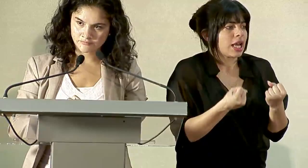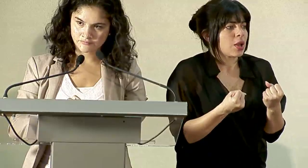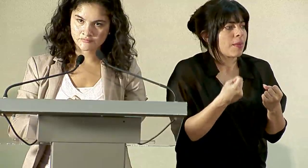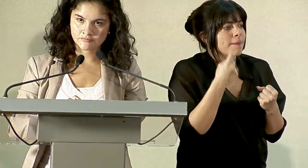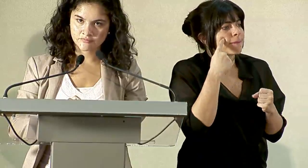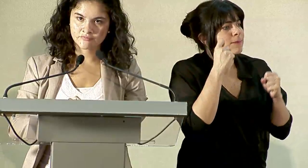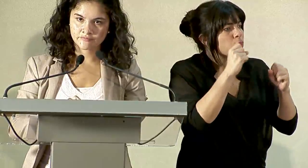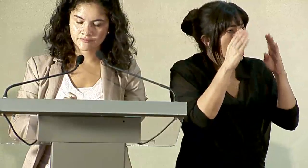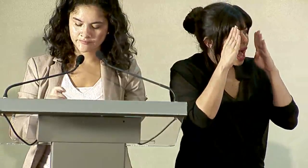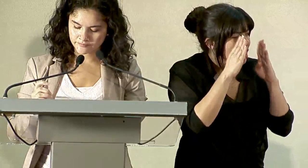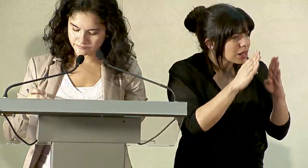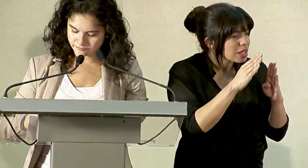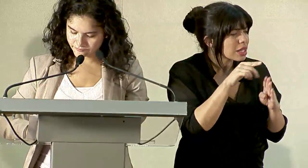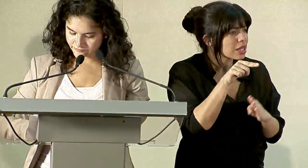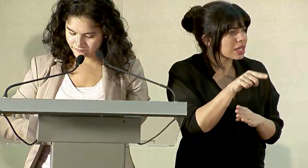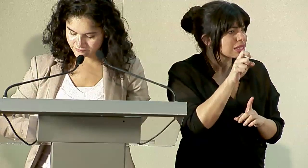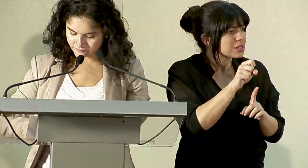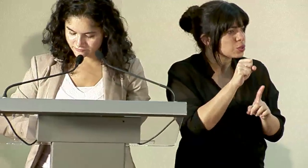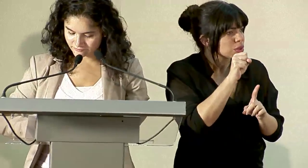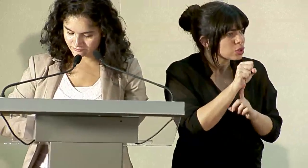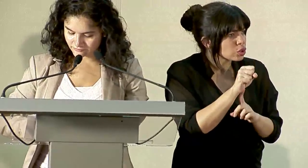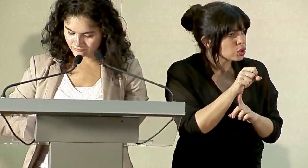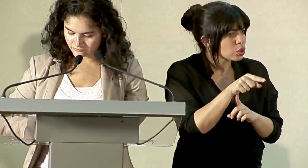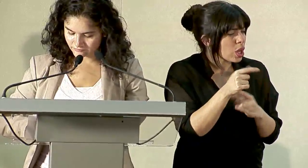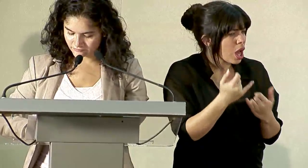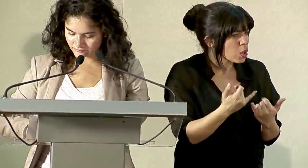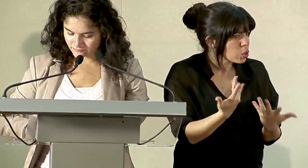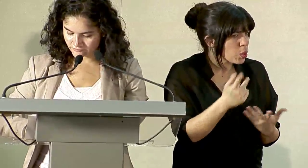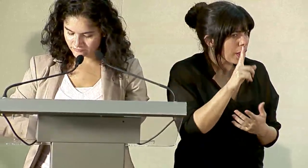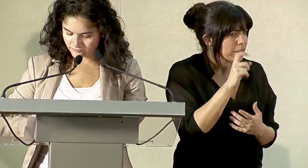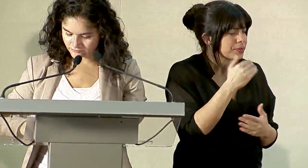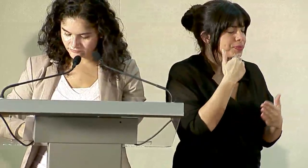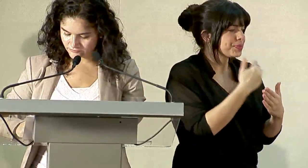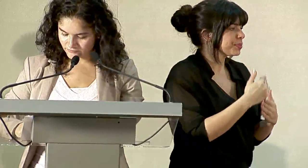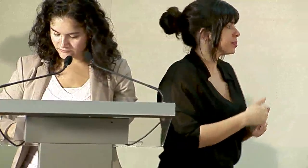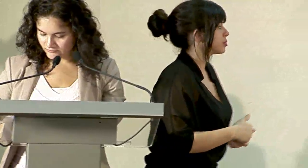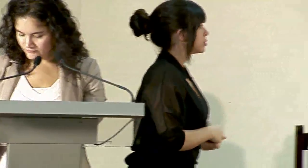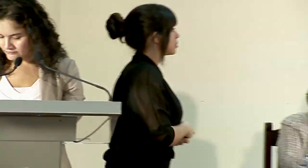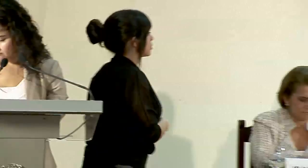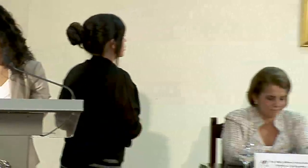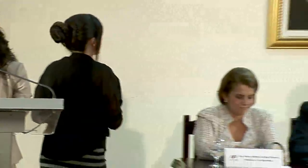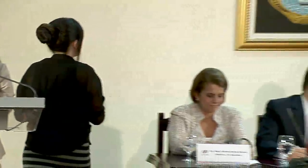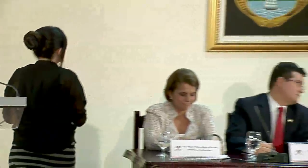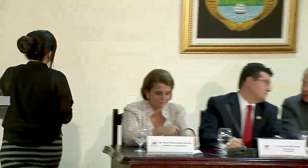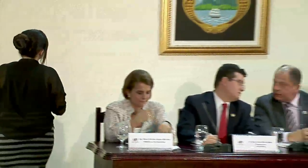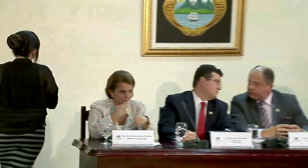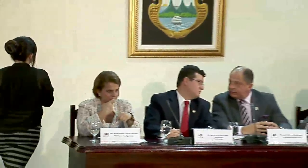poder atender esta situación que se da actualmente? Gracias. Sí, gracias.